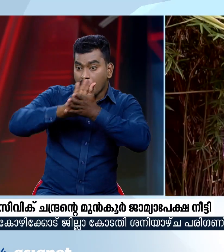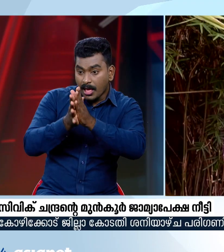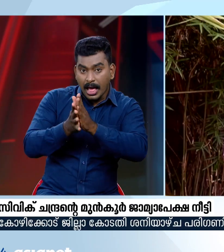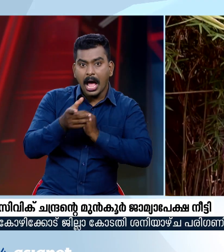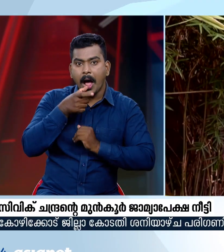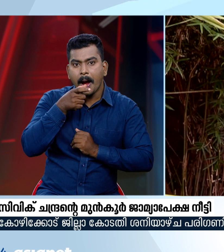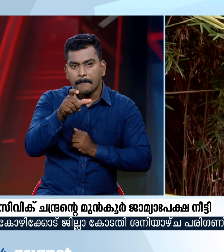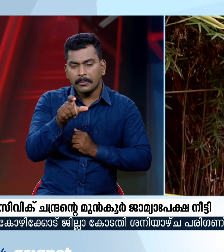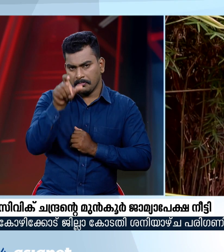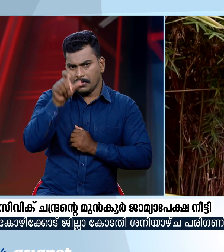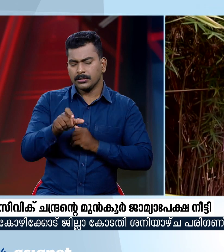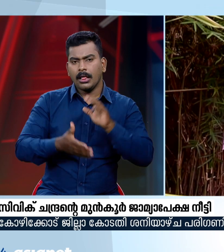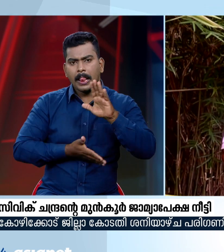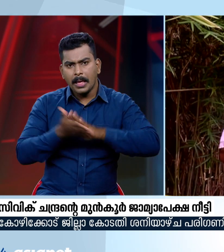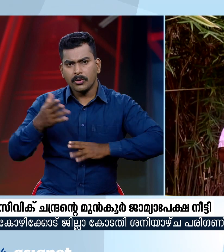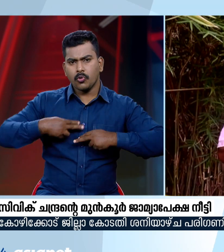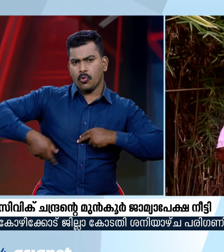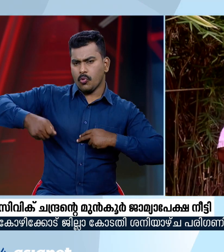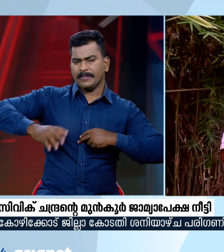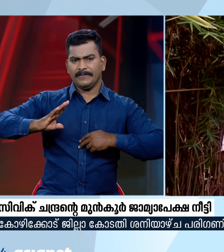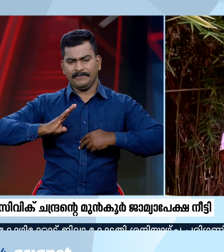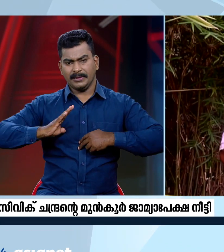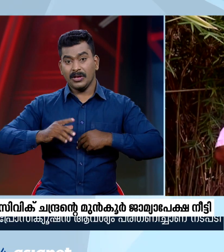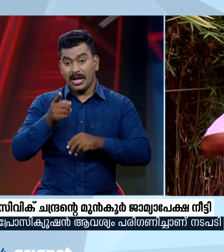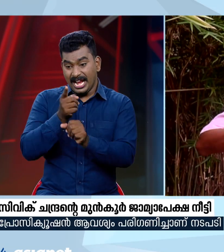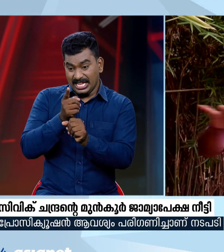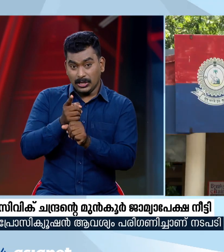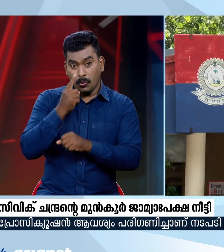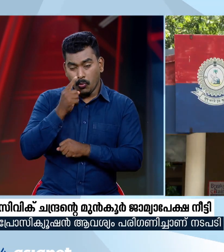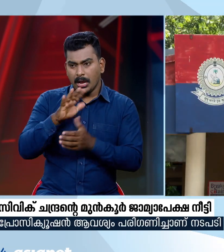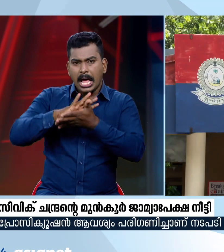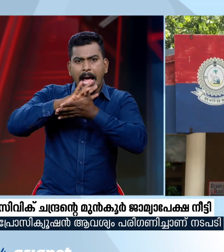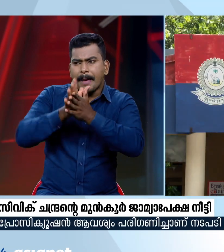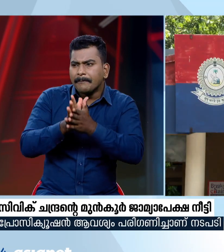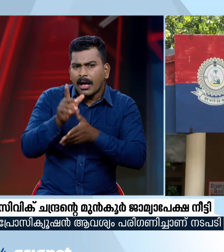വാദം കേൾക്കണമെന്ന പ്രോസിക്യൂഷൻ ആവശ്യം പരിഗണിച്ചാണ് നടപടി. അധ്യാപികയും എഴുത്തുകാരിയുമായ